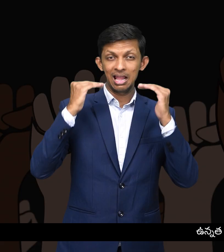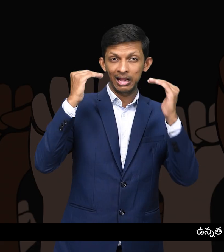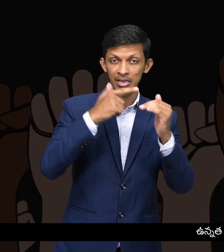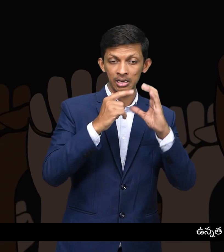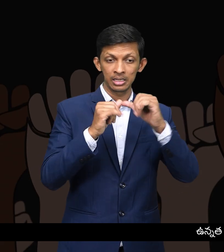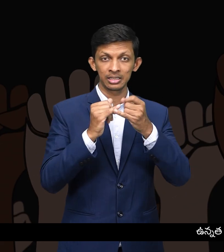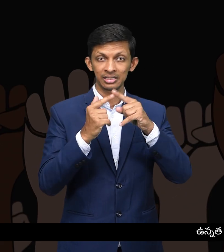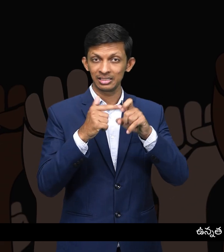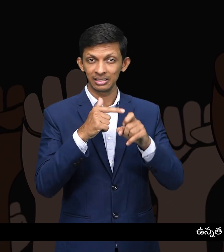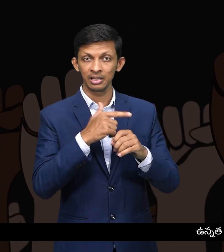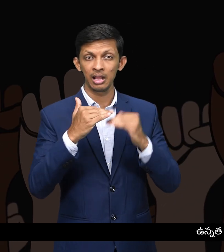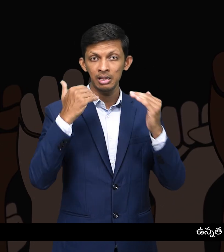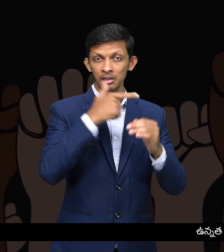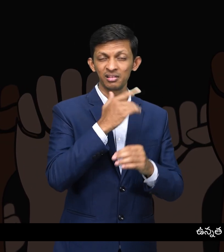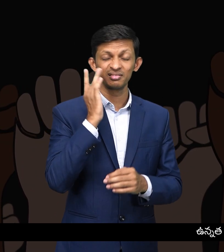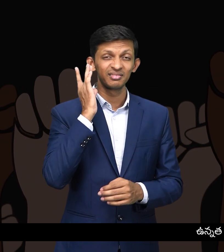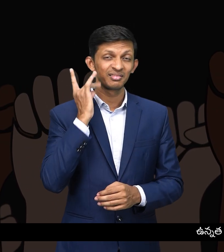ఉన్నత కులాలు అంటరాని వారికి